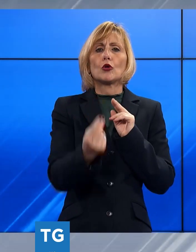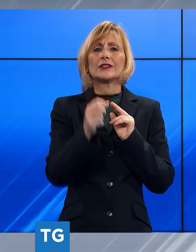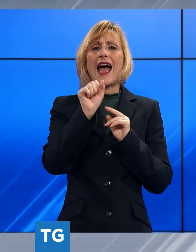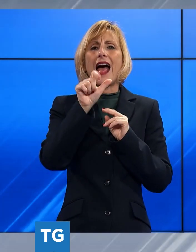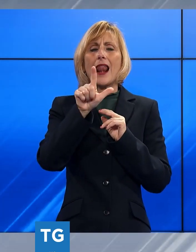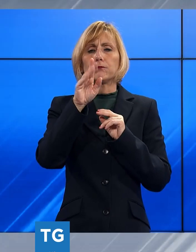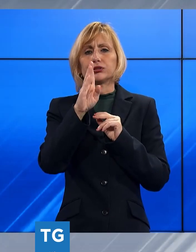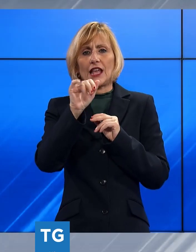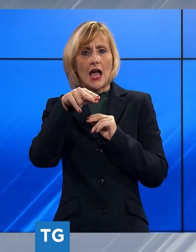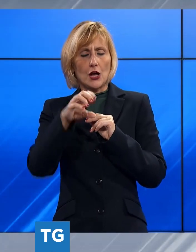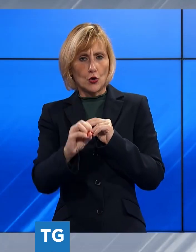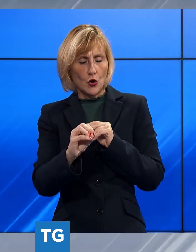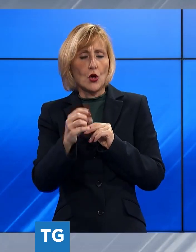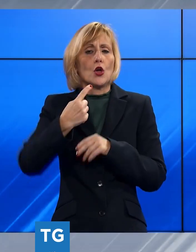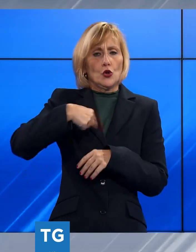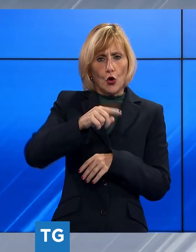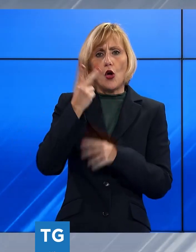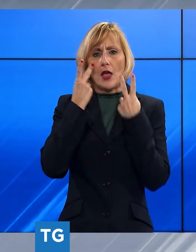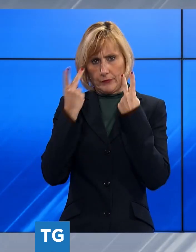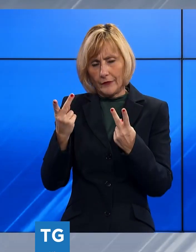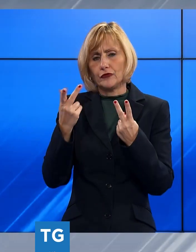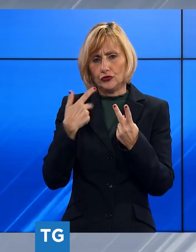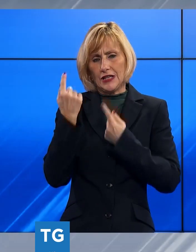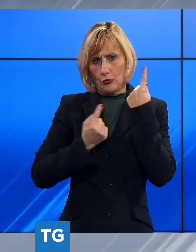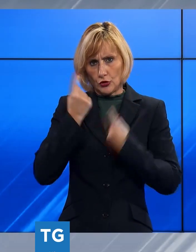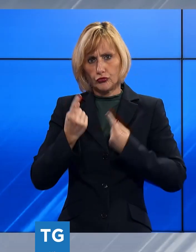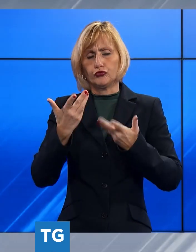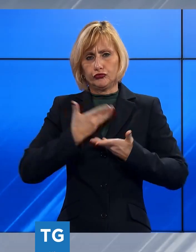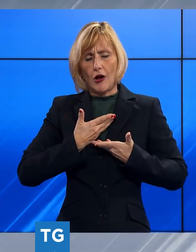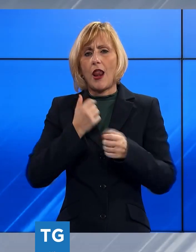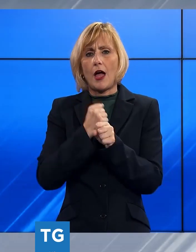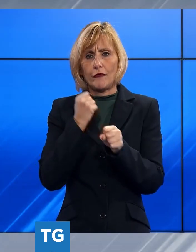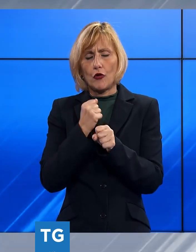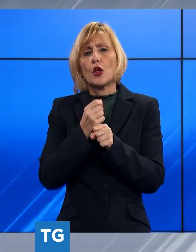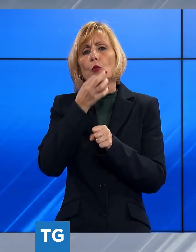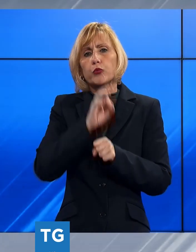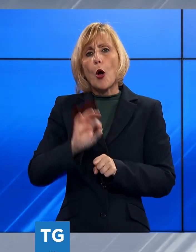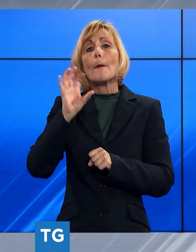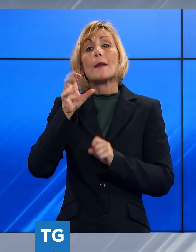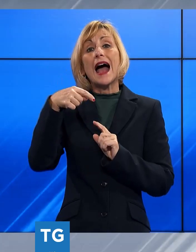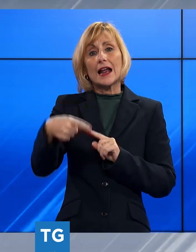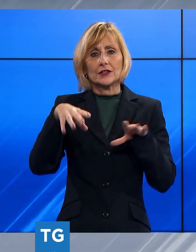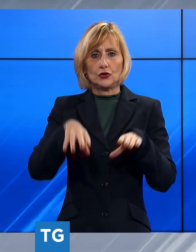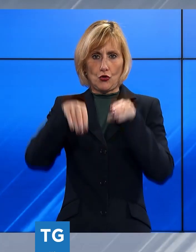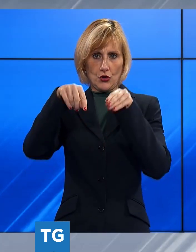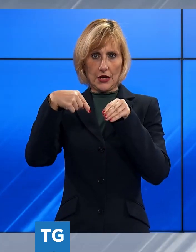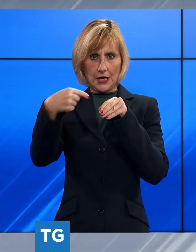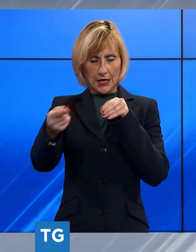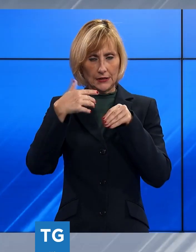le condizioni e questo abbiamo verificato affinché i lavori possano iniziare già nel mese di marzo e